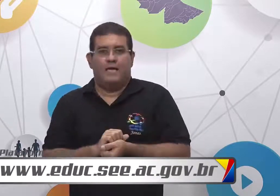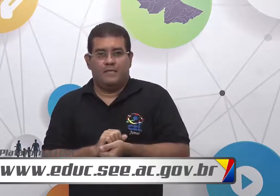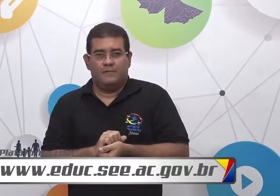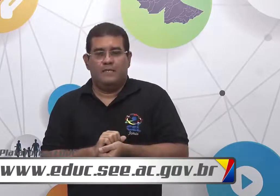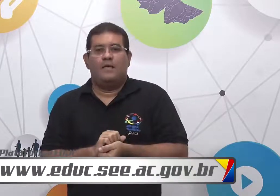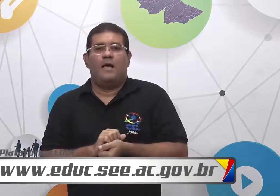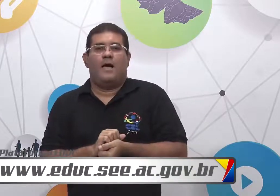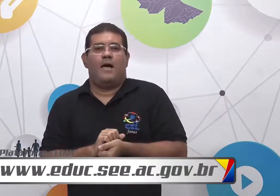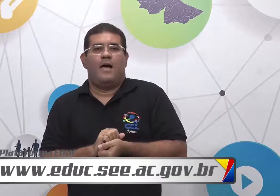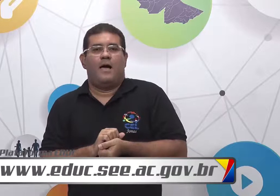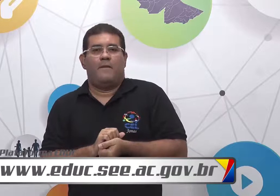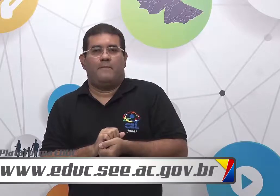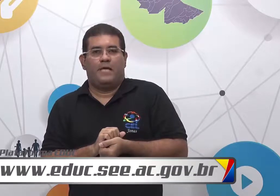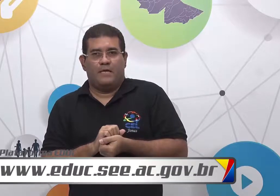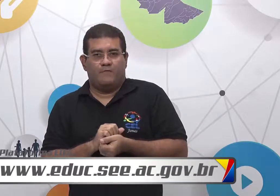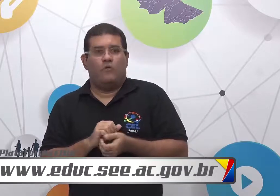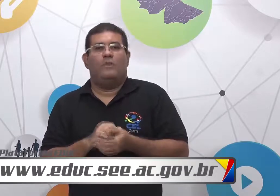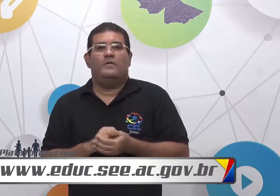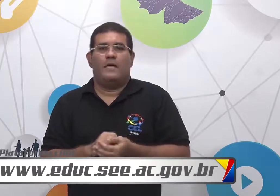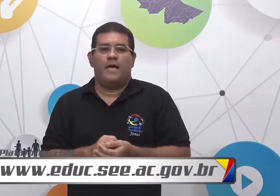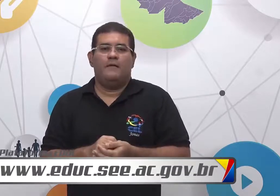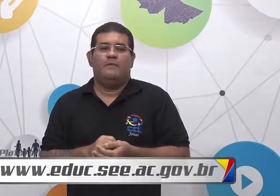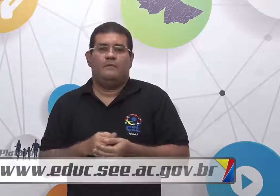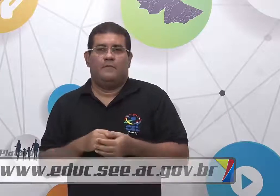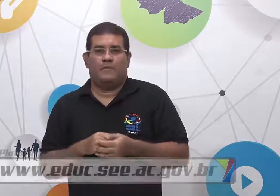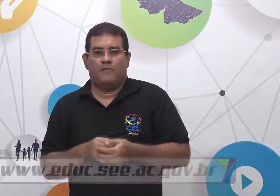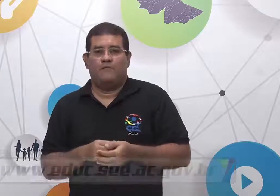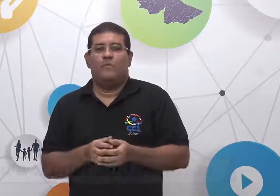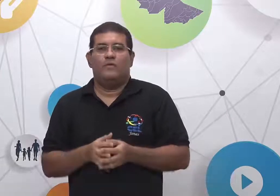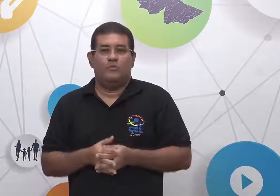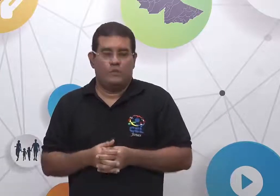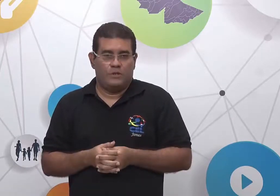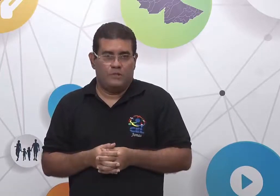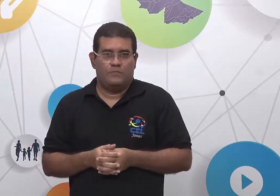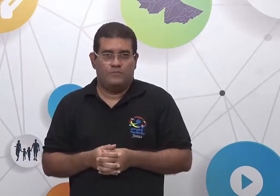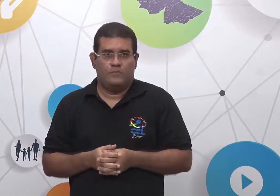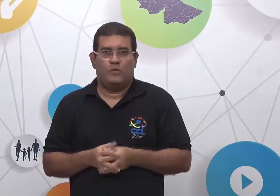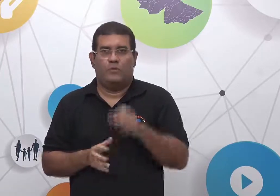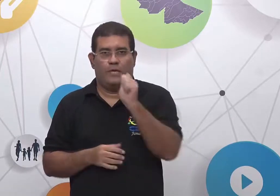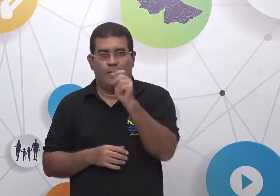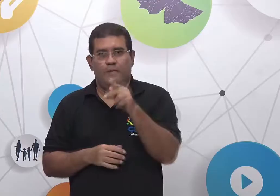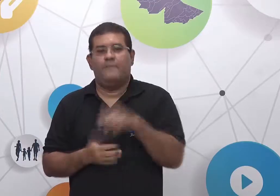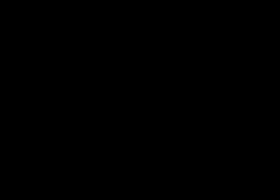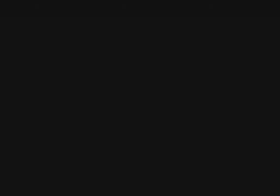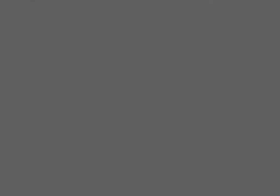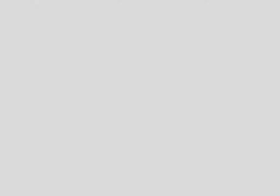acessem a plataforma tá cotação Oi ok